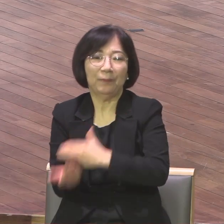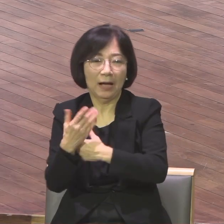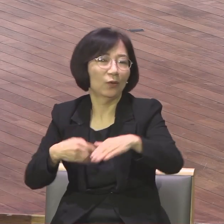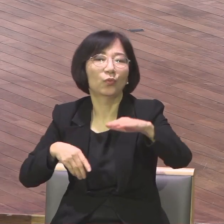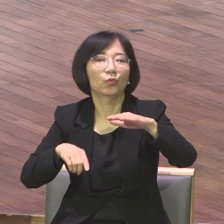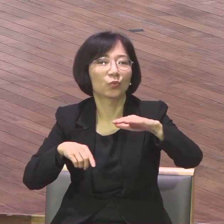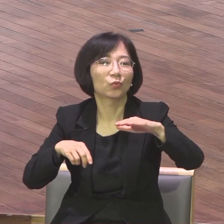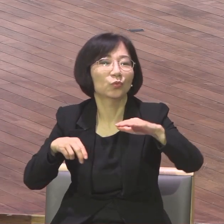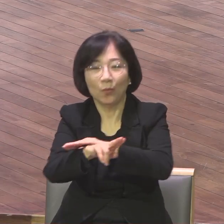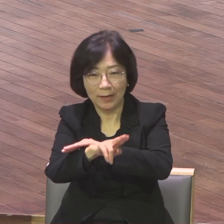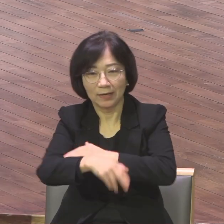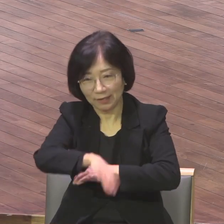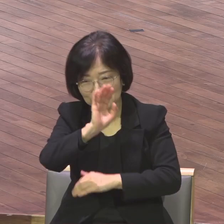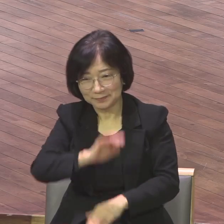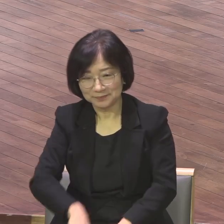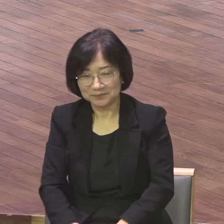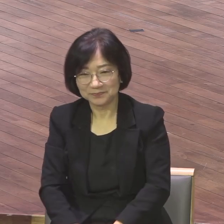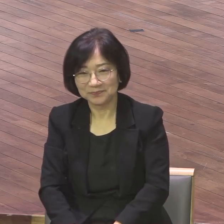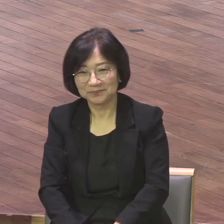버려요.